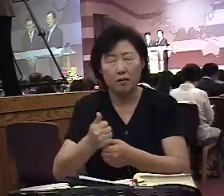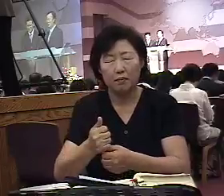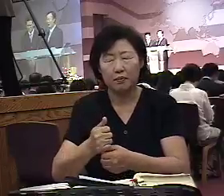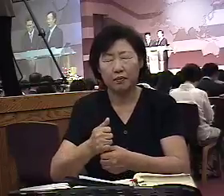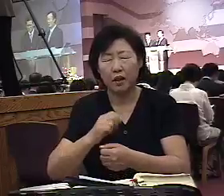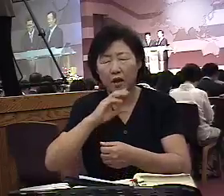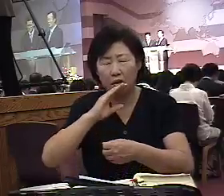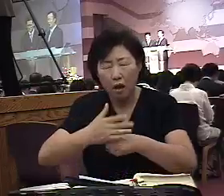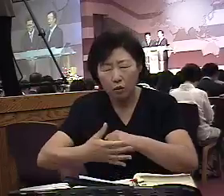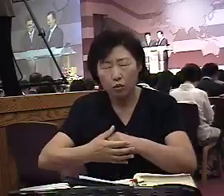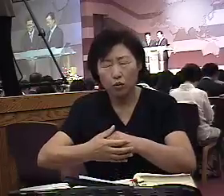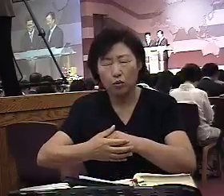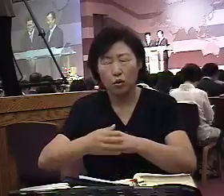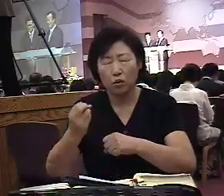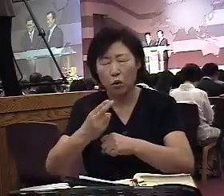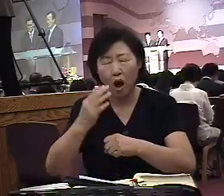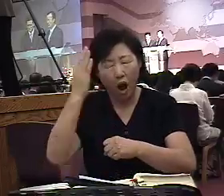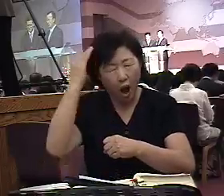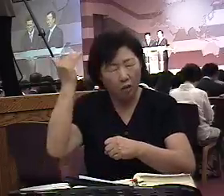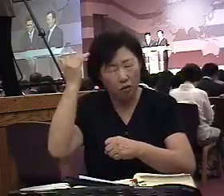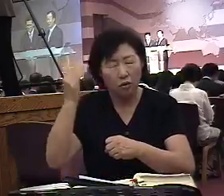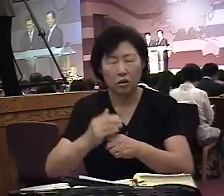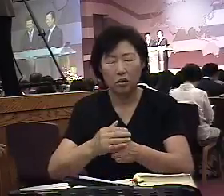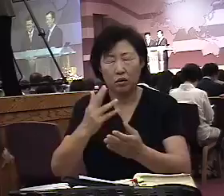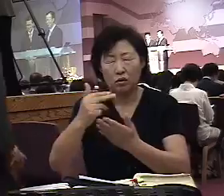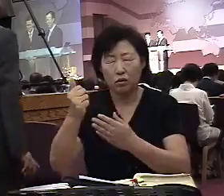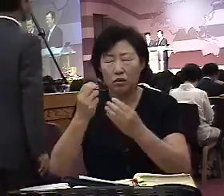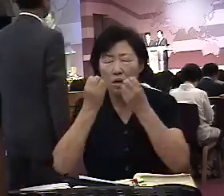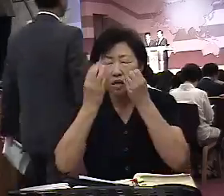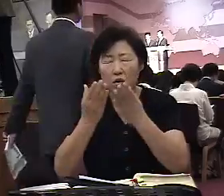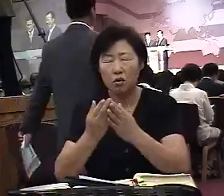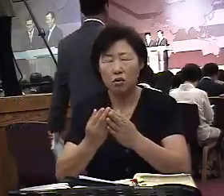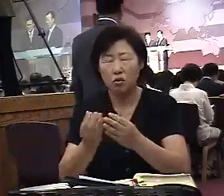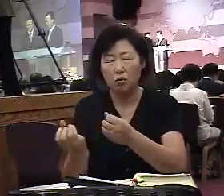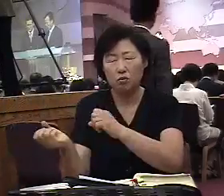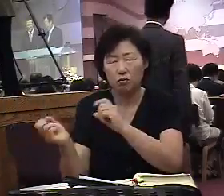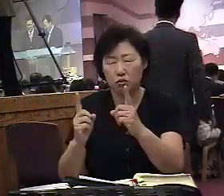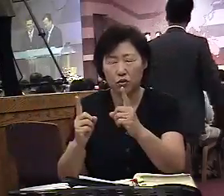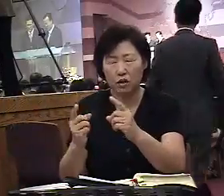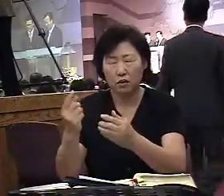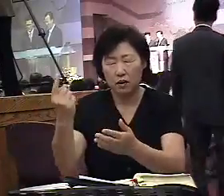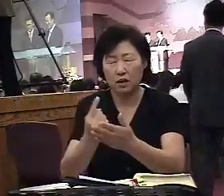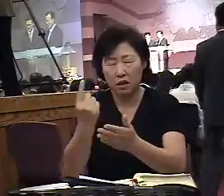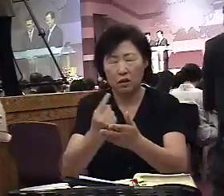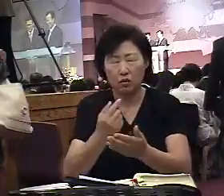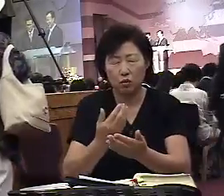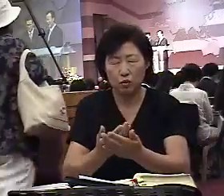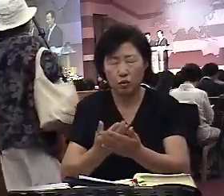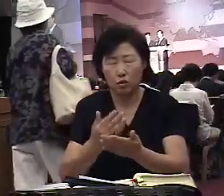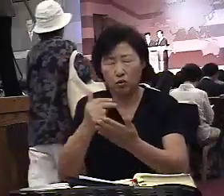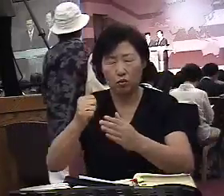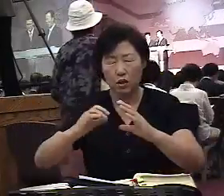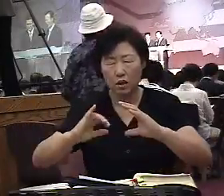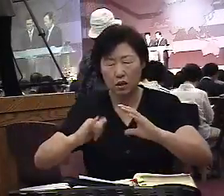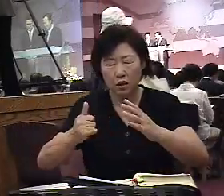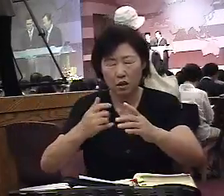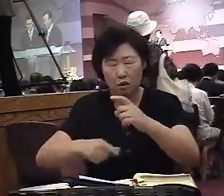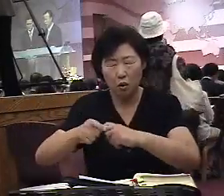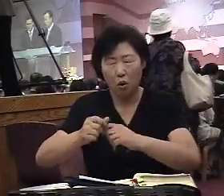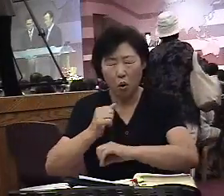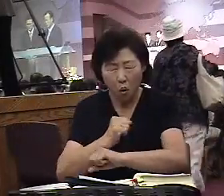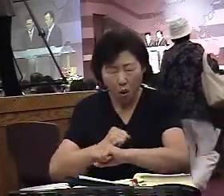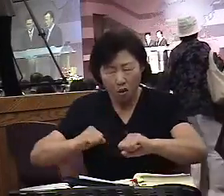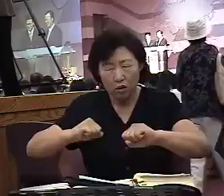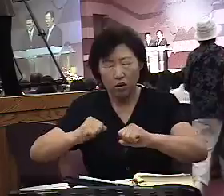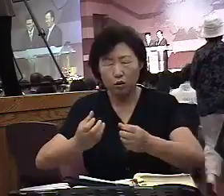대구 지역과 또한 한국에 주님의 새로운 부흥이 임하게 하여 주시옵소서. 주님의 나라가 더욱더